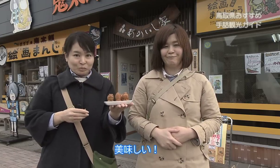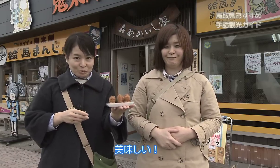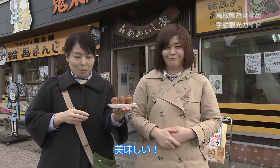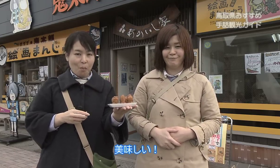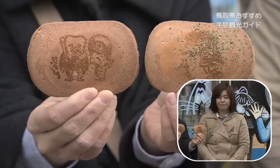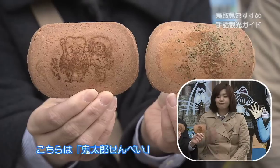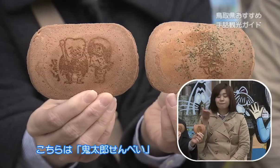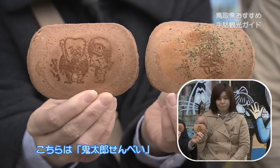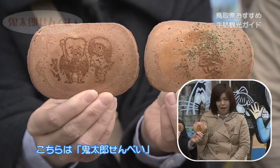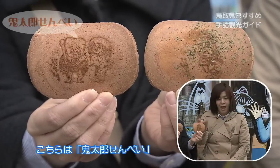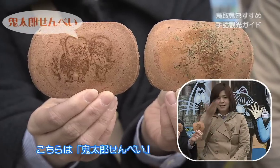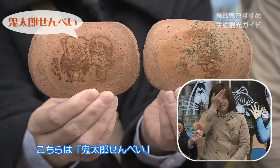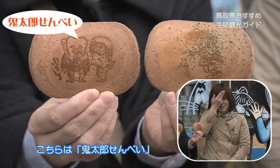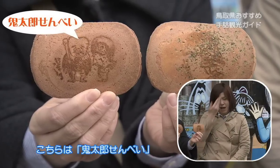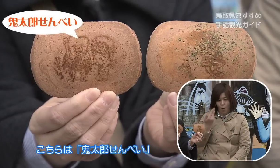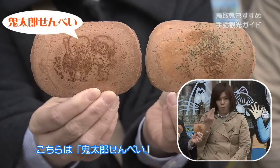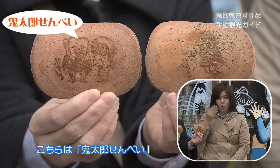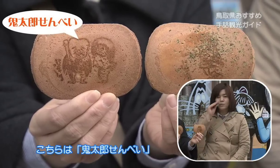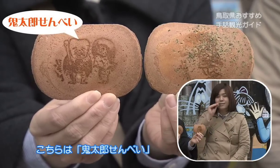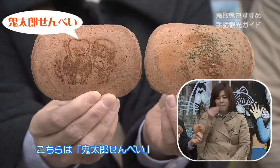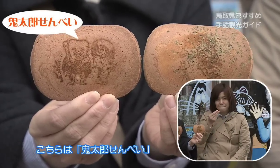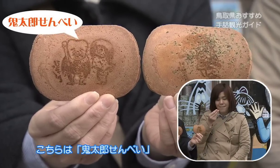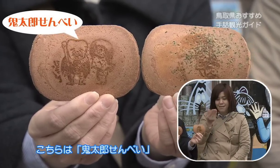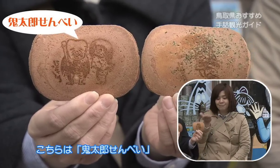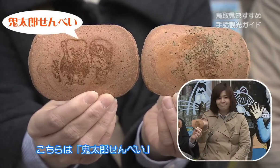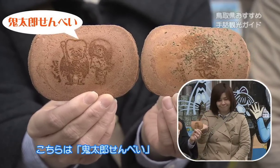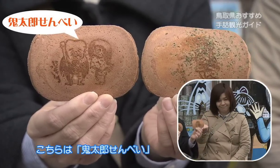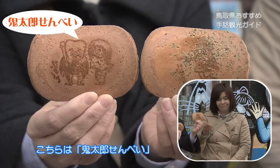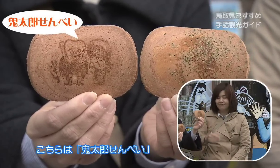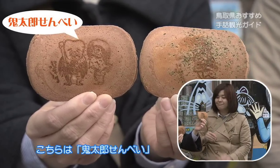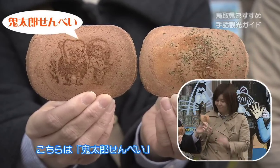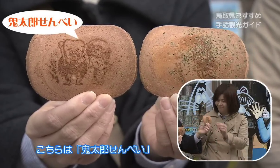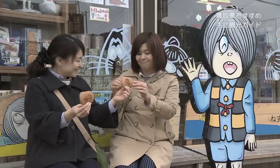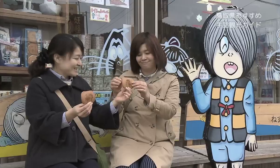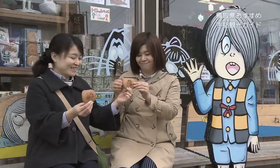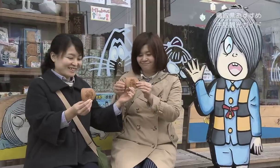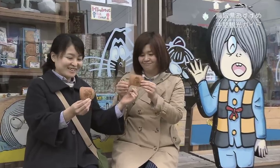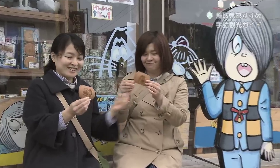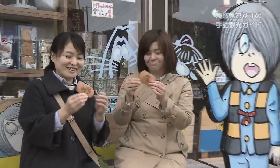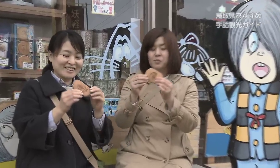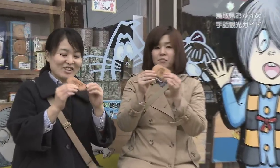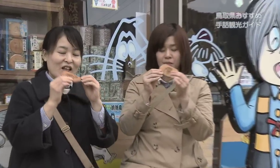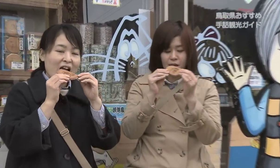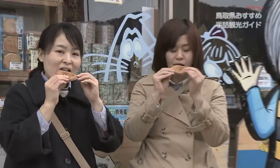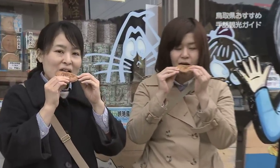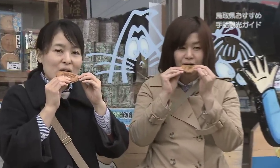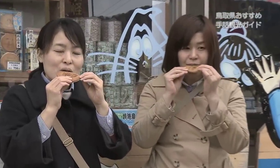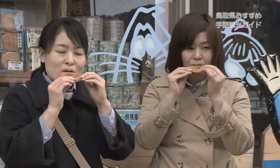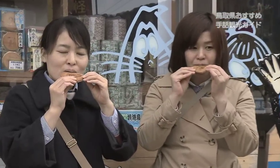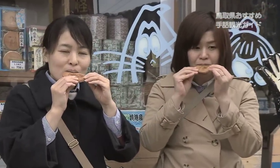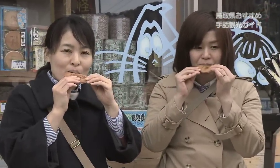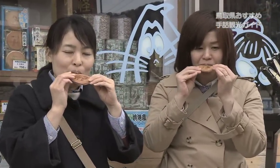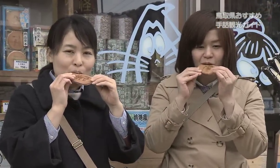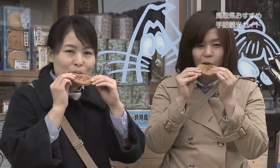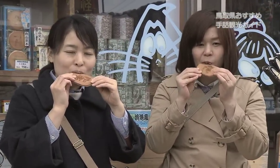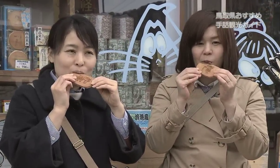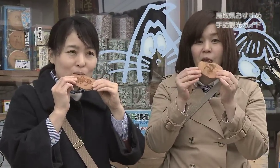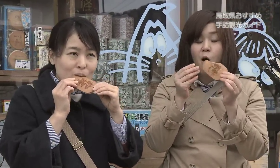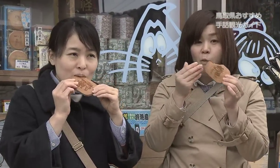おいしいこちらは鬼太郎べべには砂かけババーやこきじじの妖怪の絵が書かれて